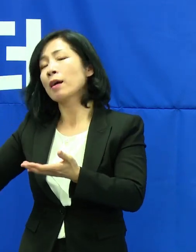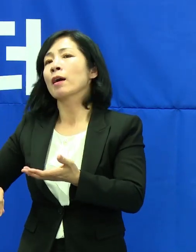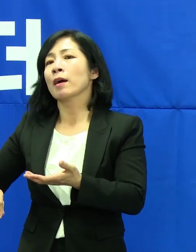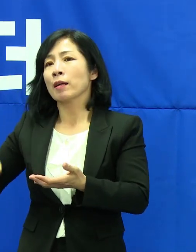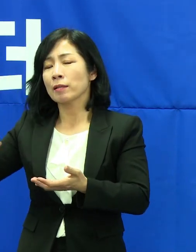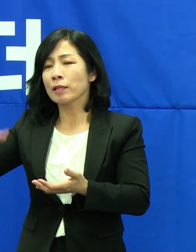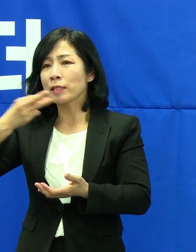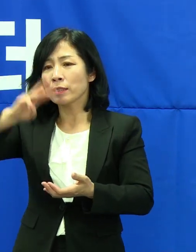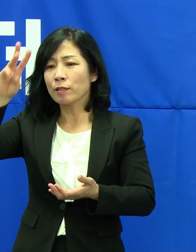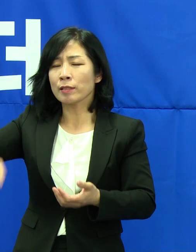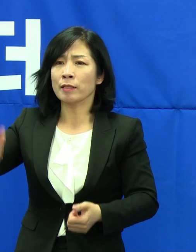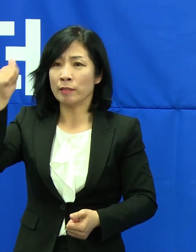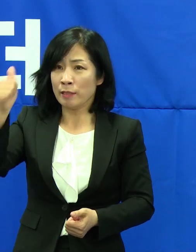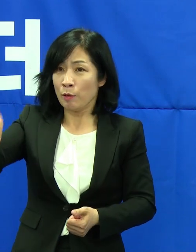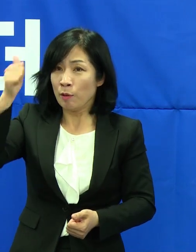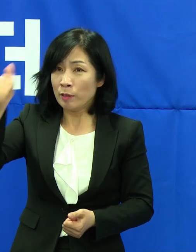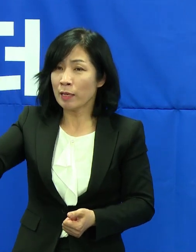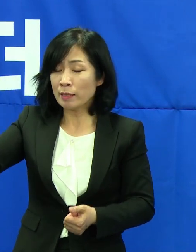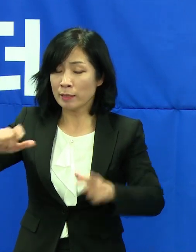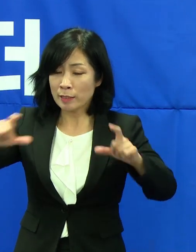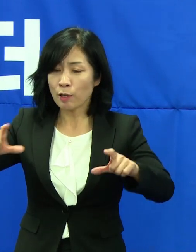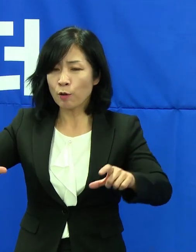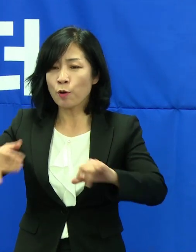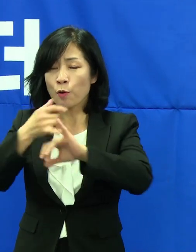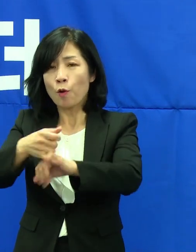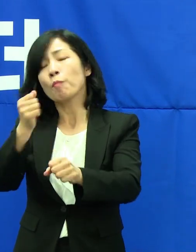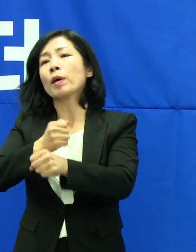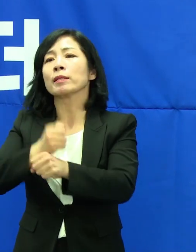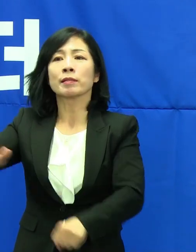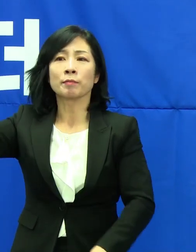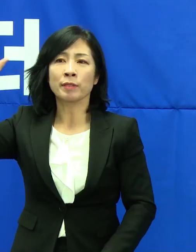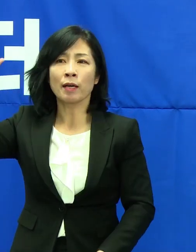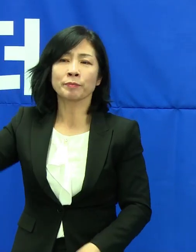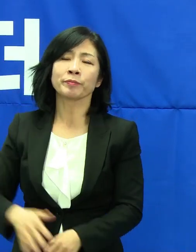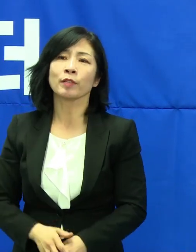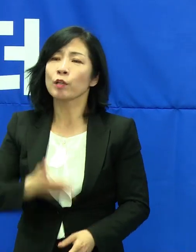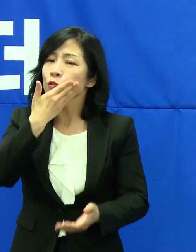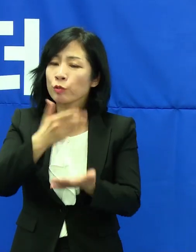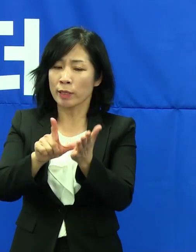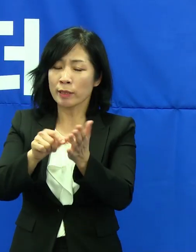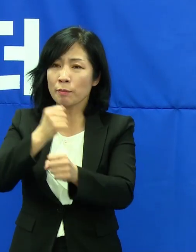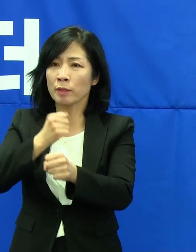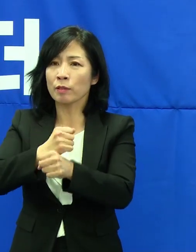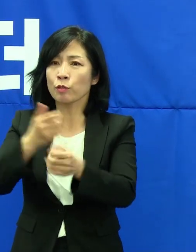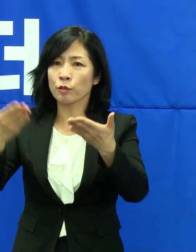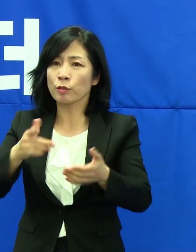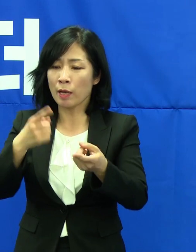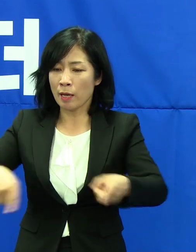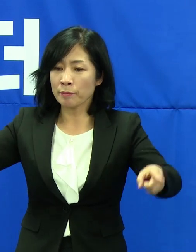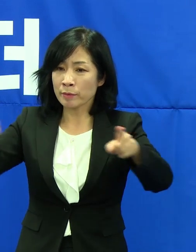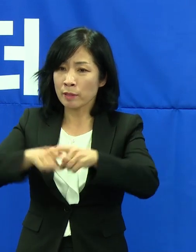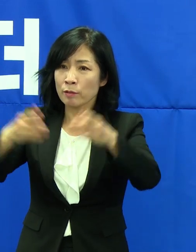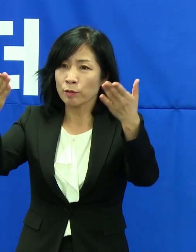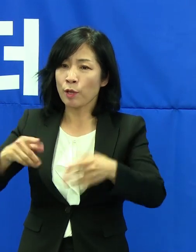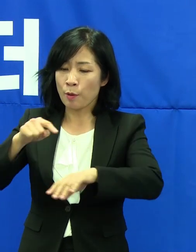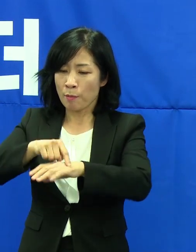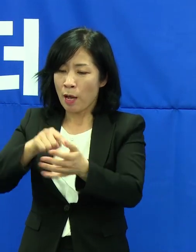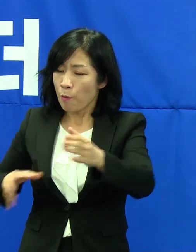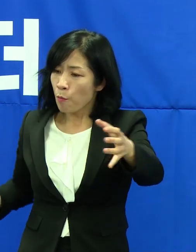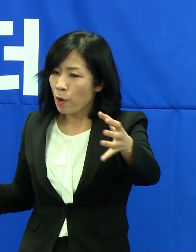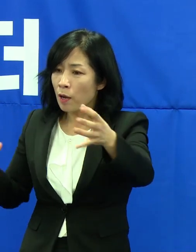이천시가 정말 최고다 하는 지역으로 꼭 만들어내겠습니다. 정말 귀한 시간 되셔서 이렇게 함께 해주시고 마음을